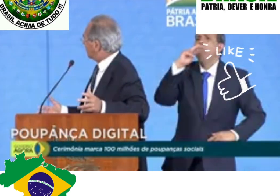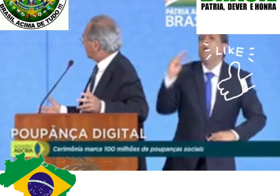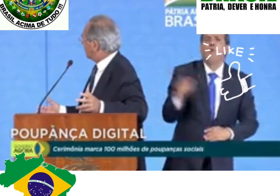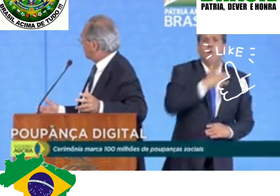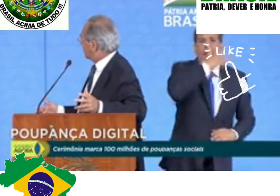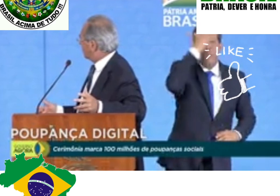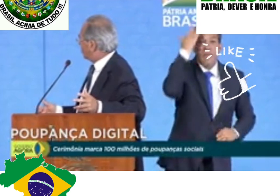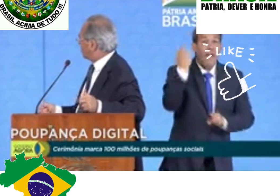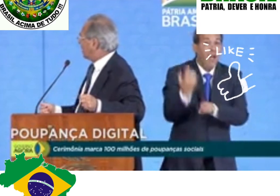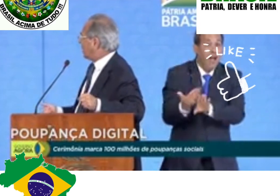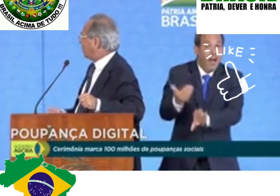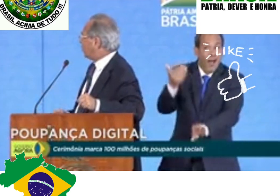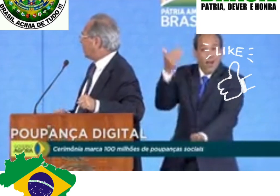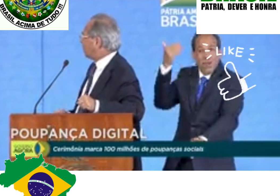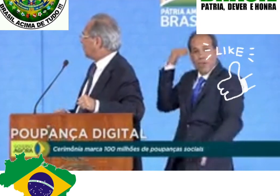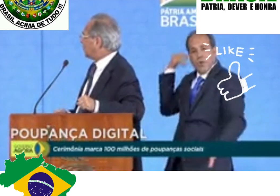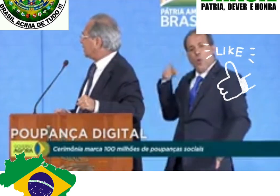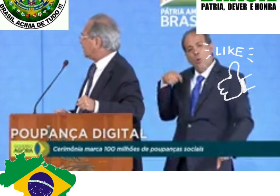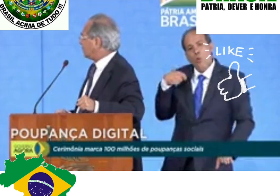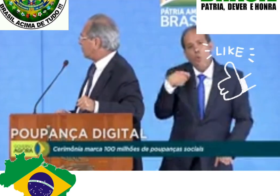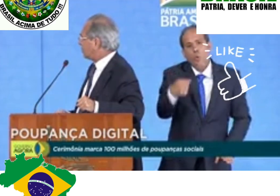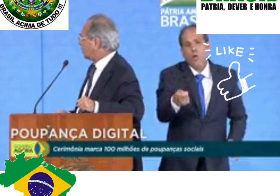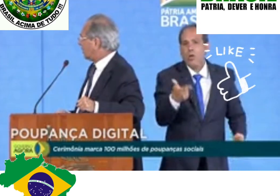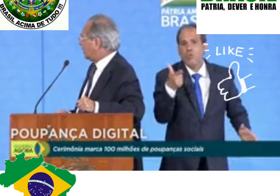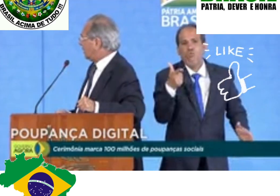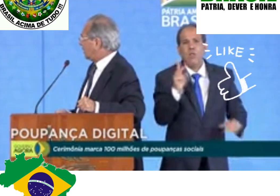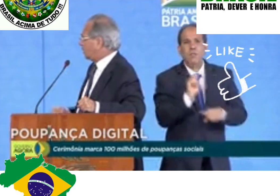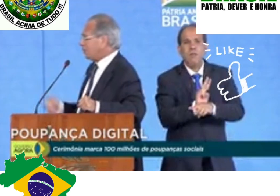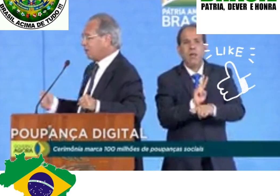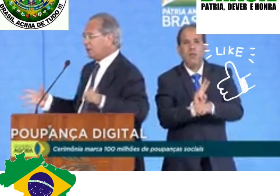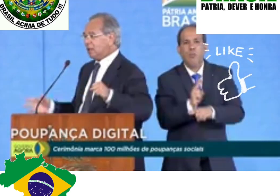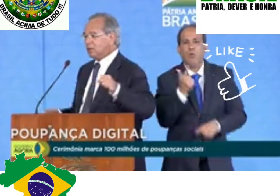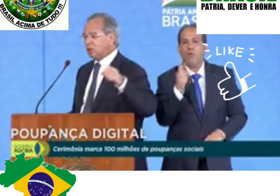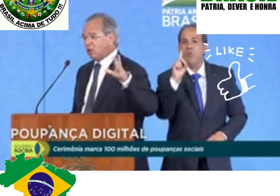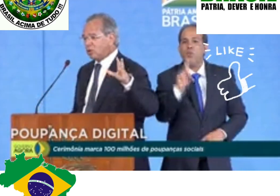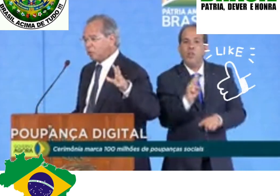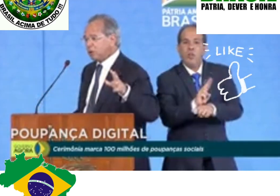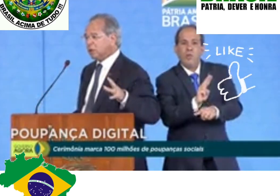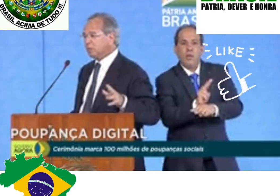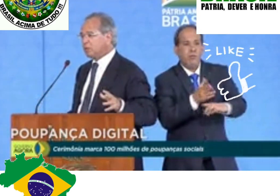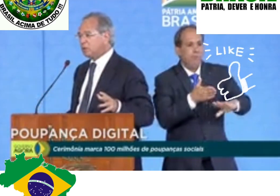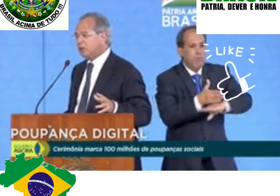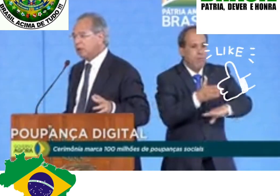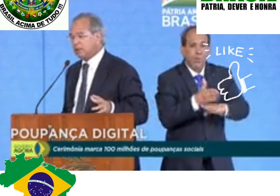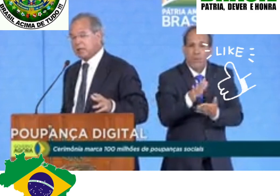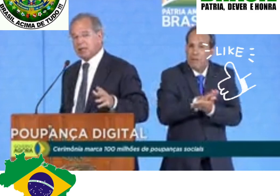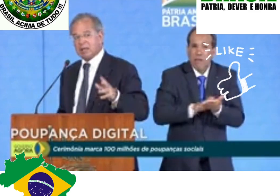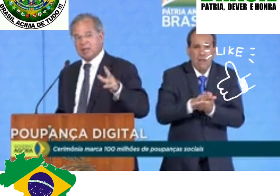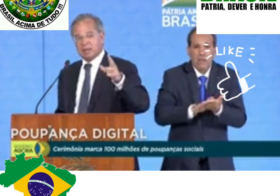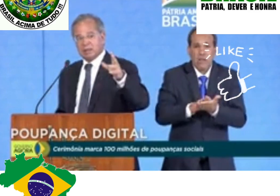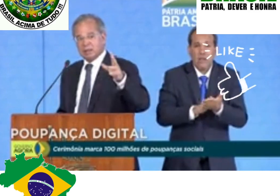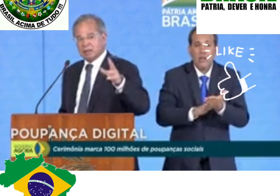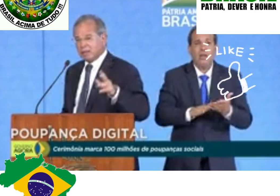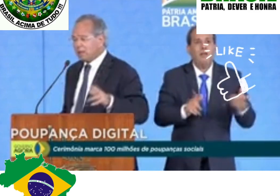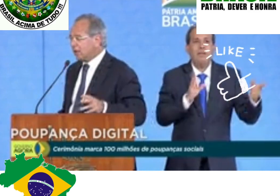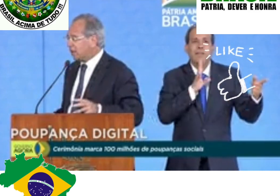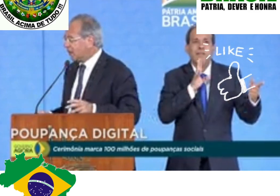antes consideravam o crédito inacessível. Então, esses nossos princípios,